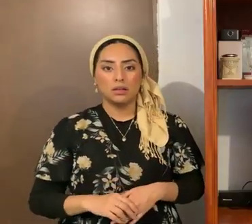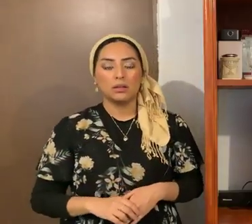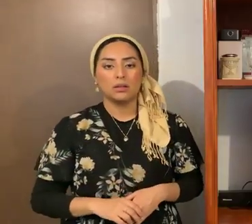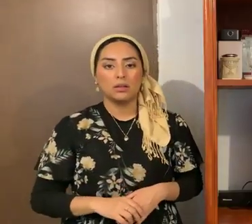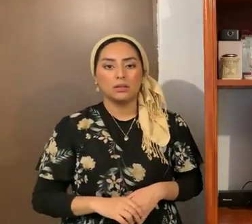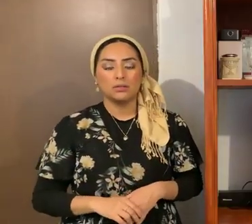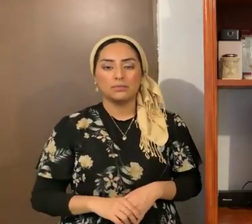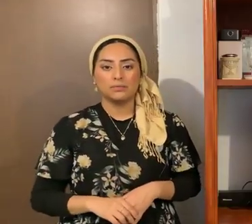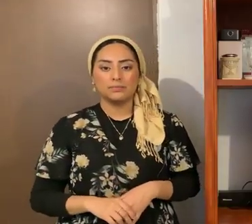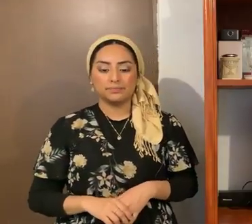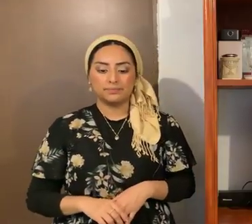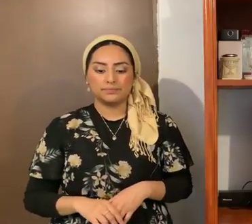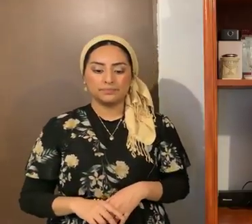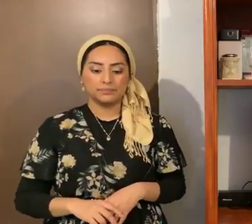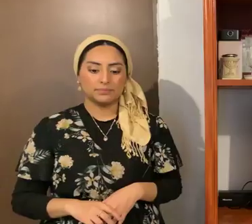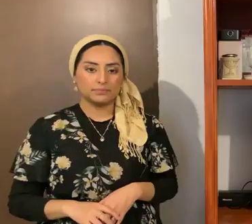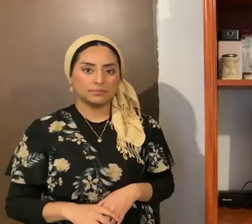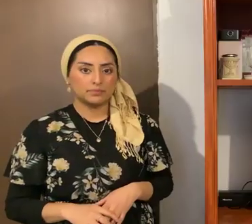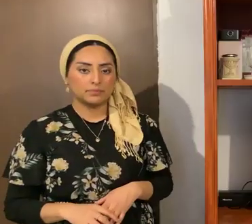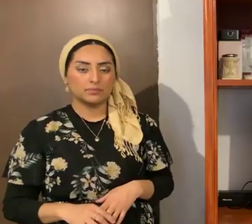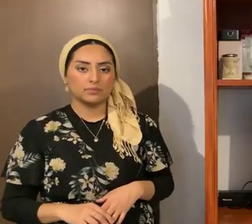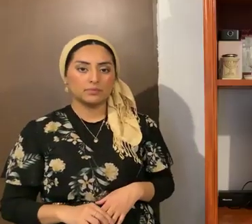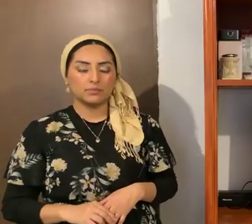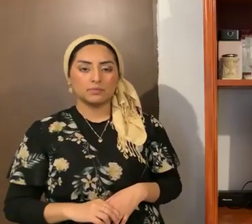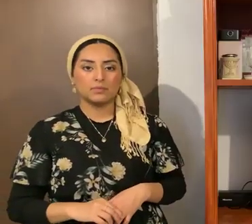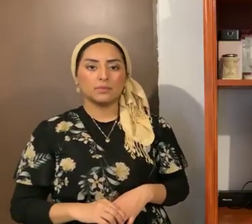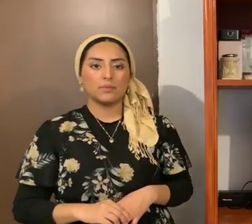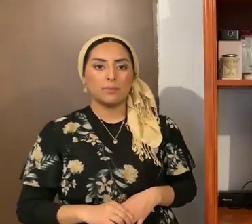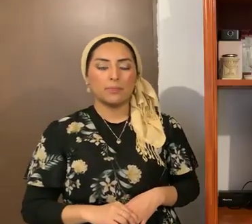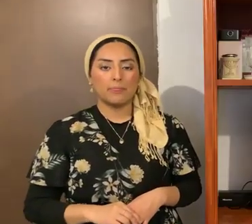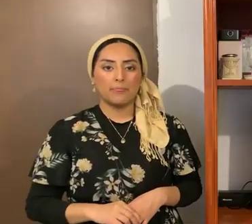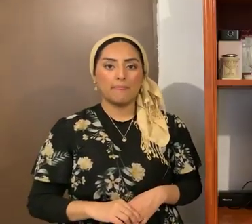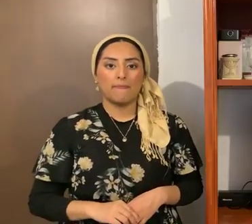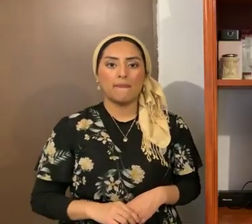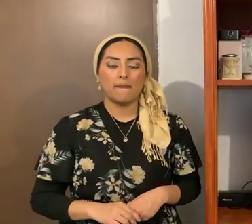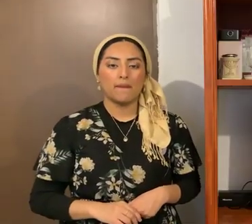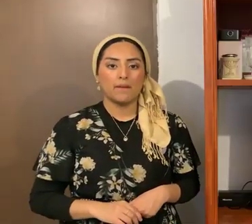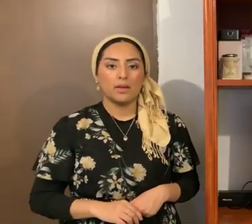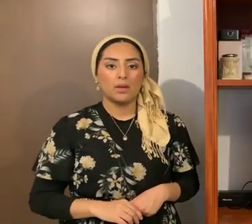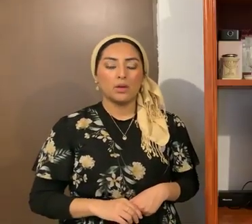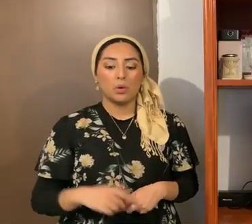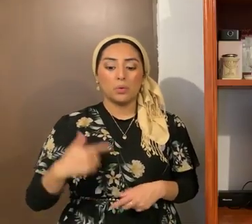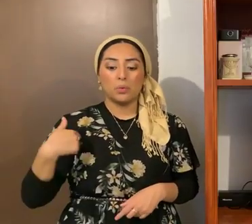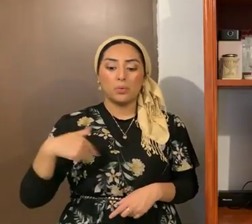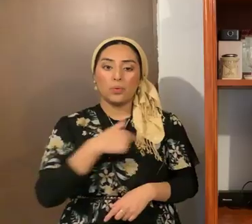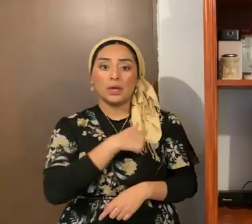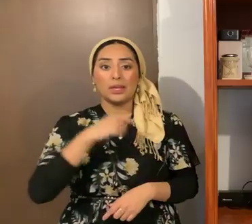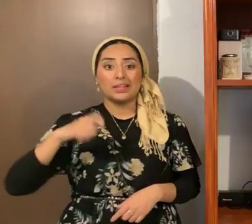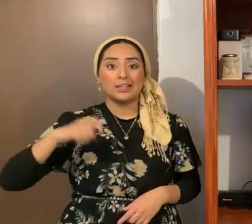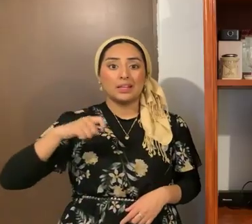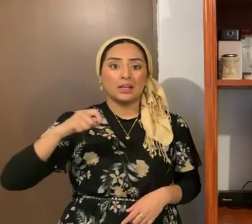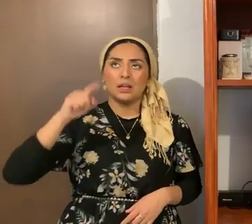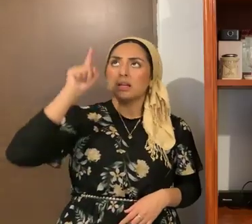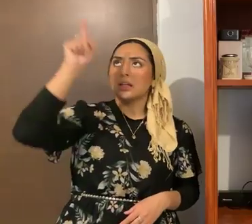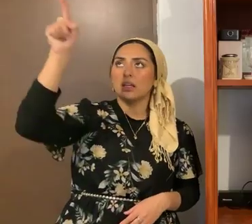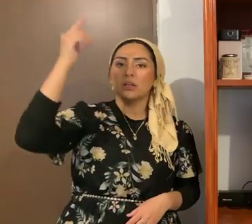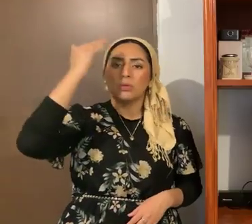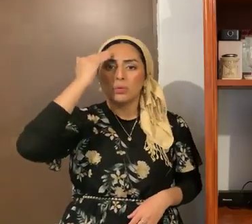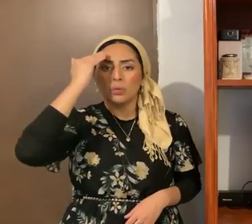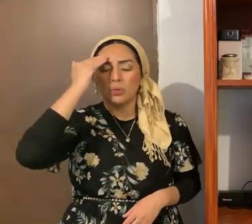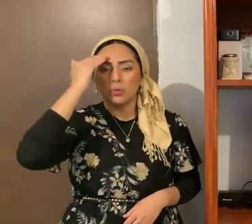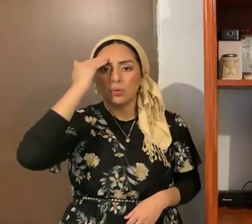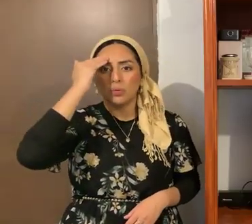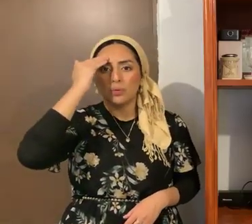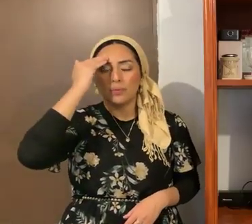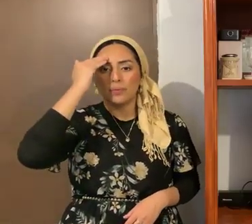¿Sí? Entonces, a ver, Elohim sabe lo que su pueblo necesita y, como número 2,